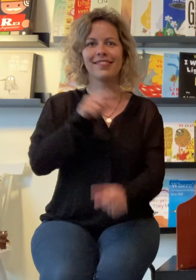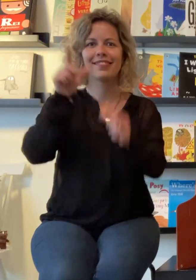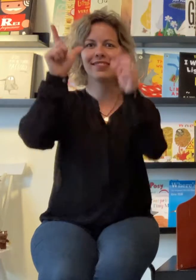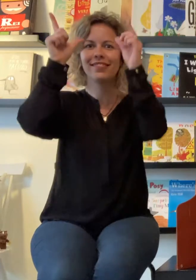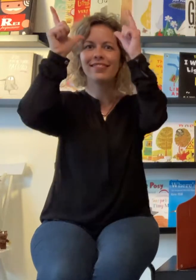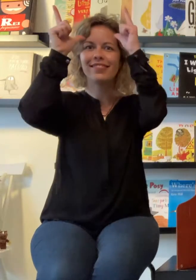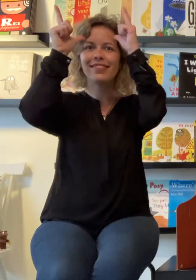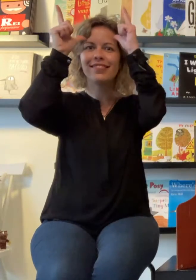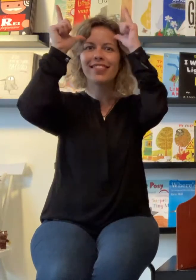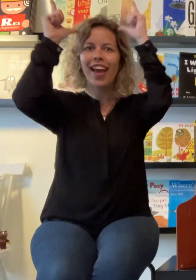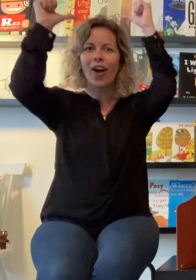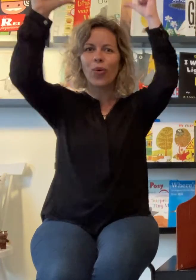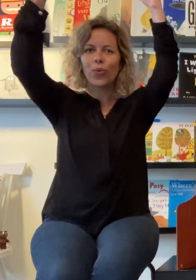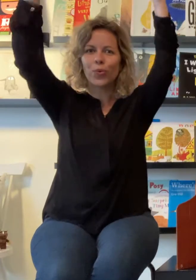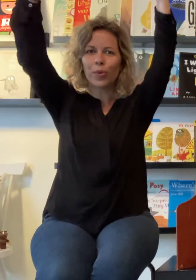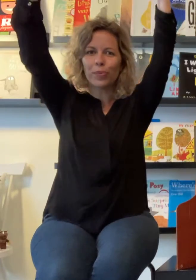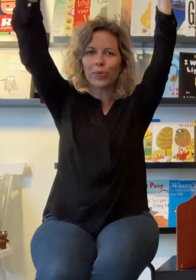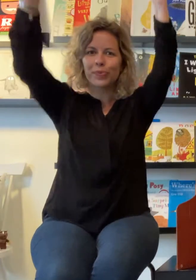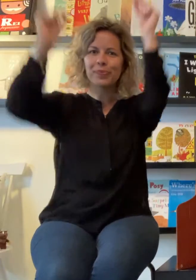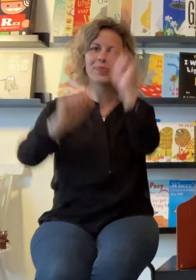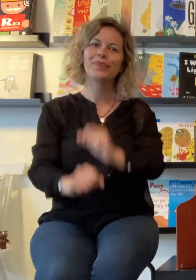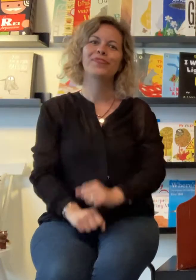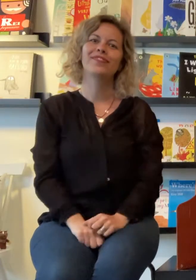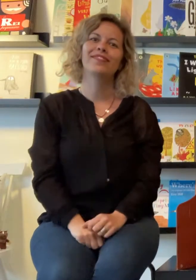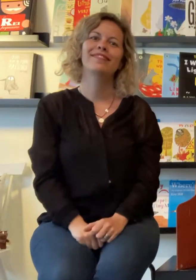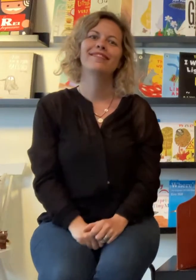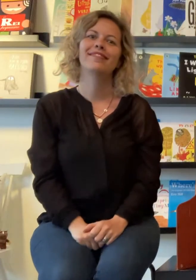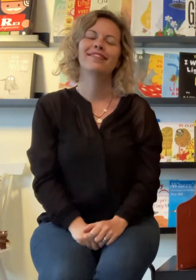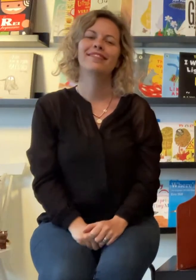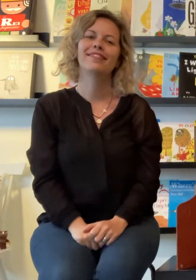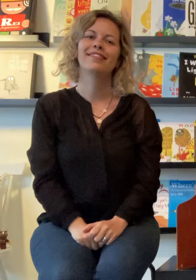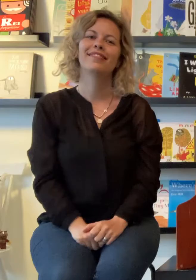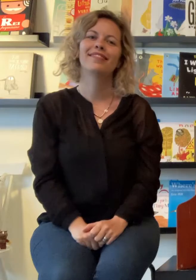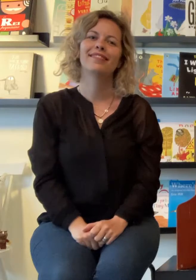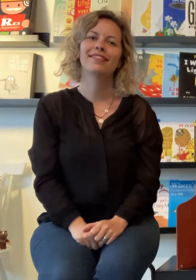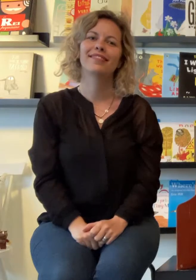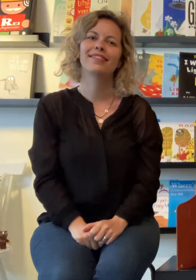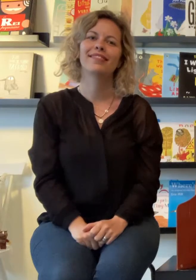Este é o lobo.